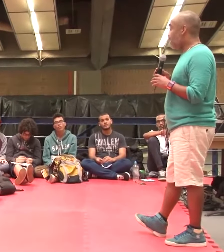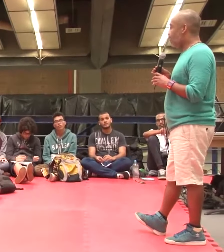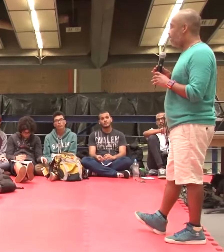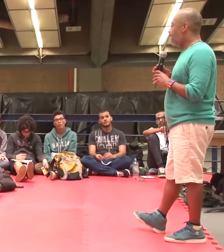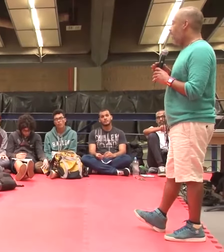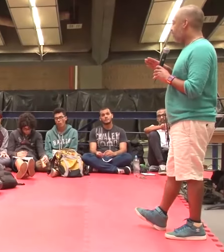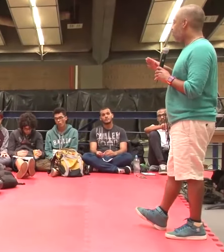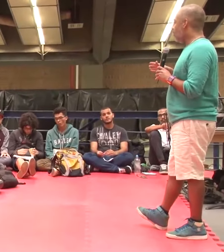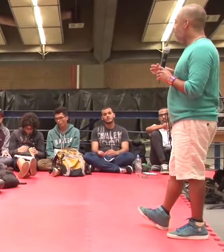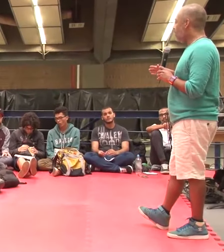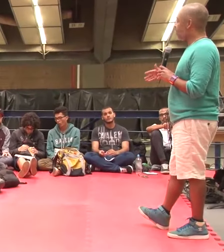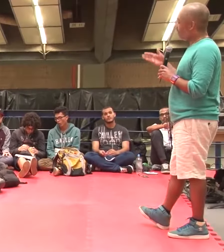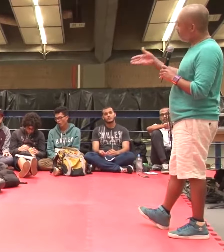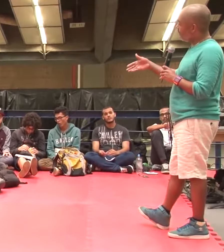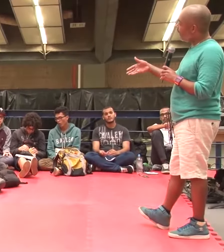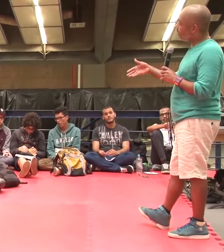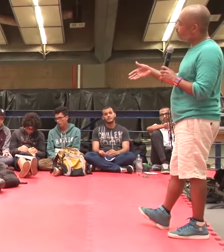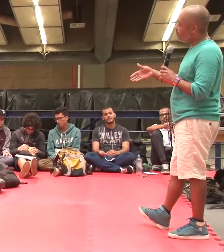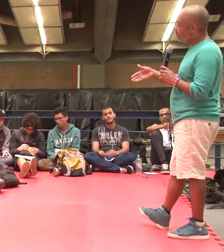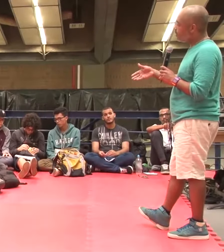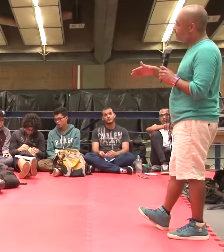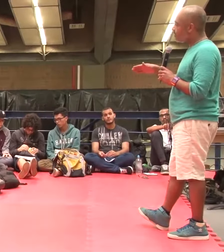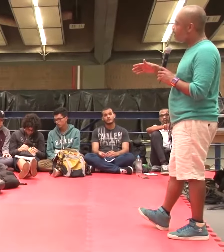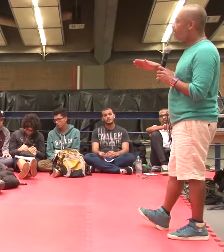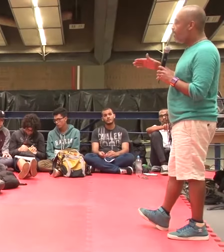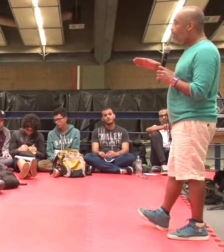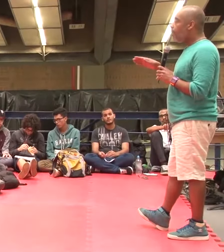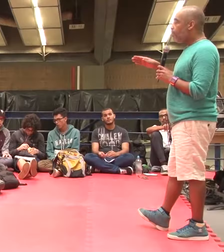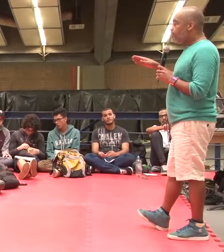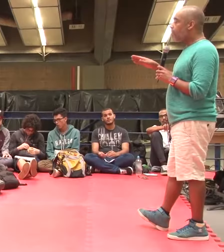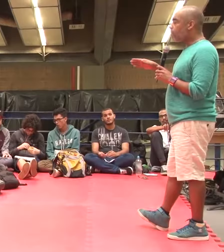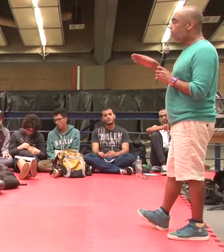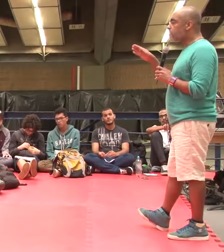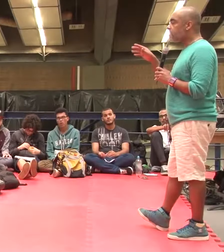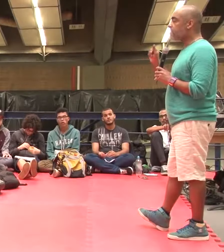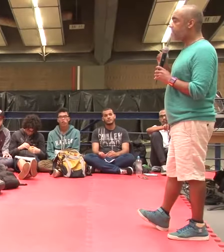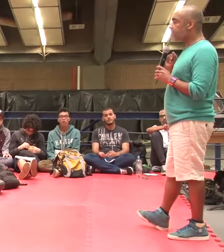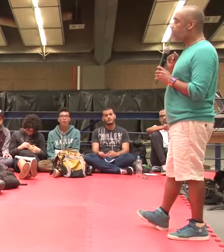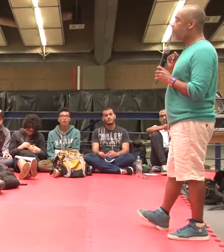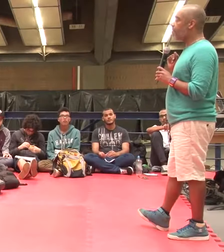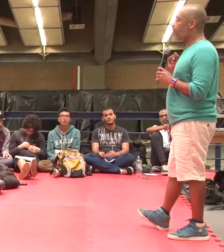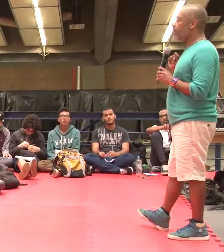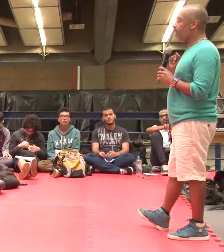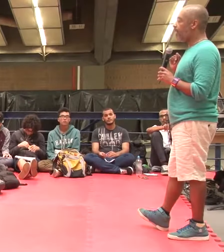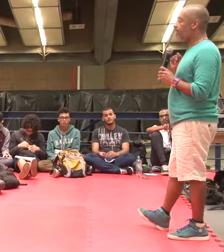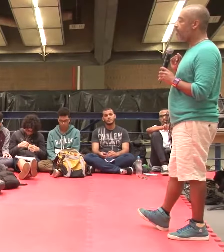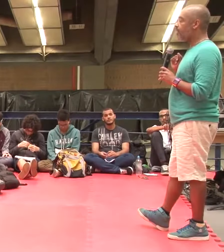E, claro, né, essas teorias elas são aplicadas aos textos, mas os autores muitas vezes